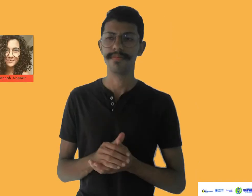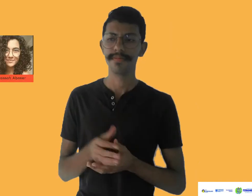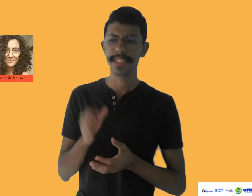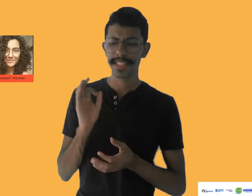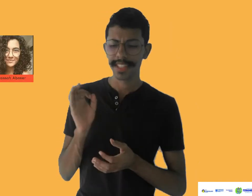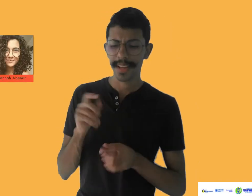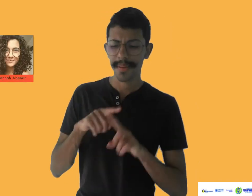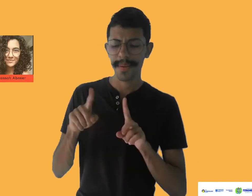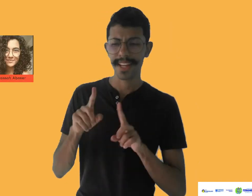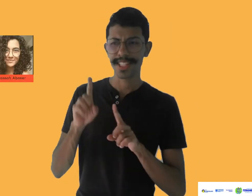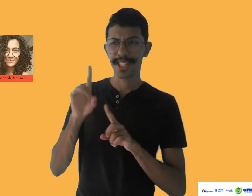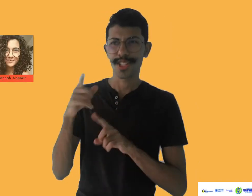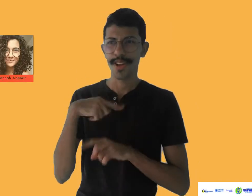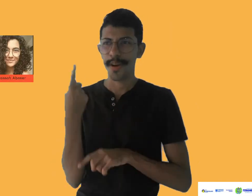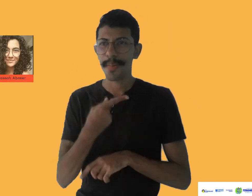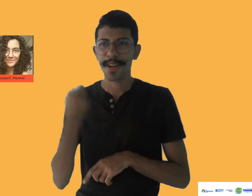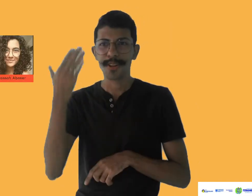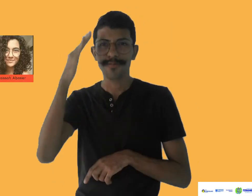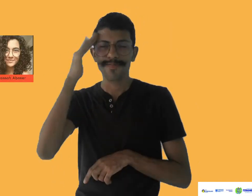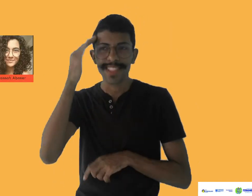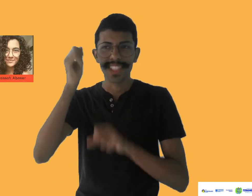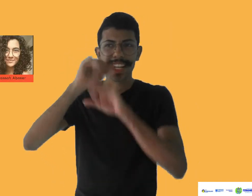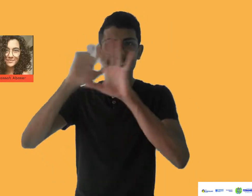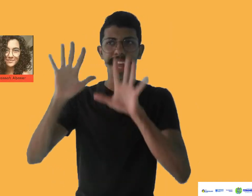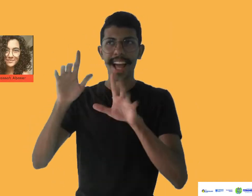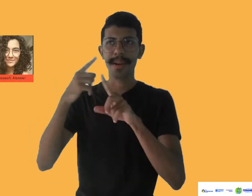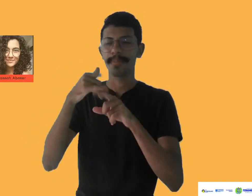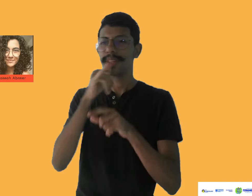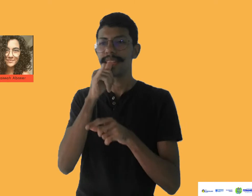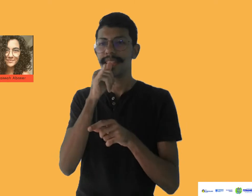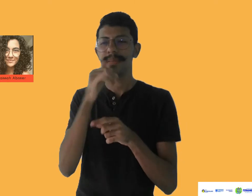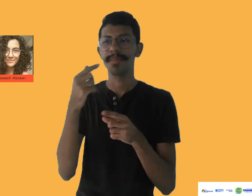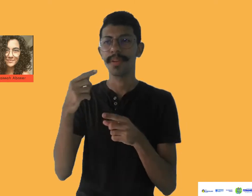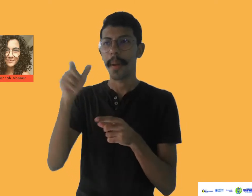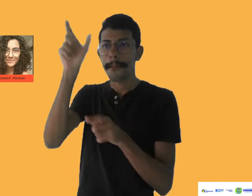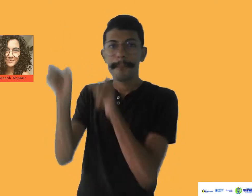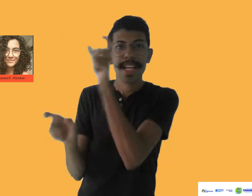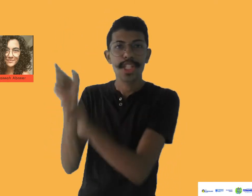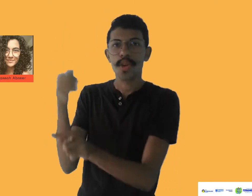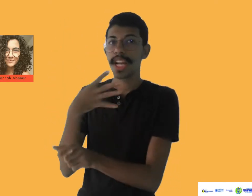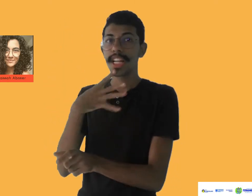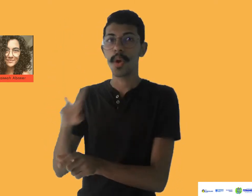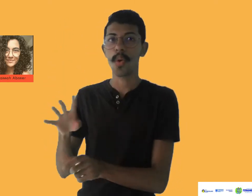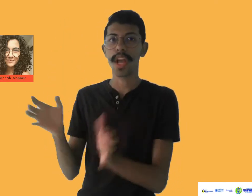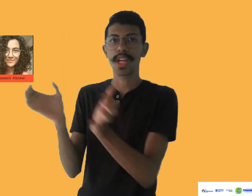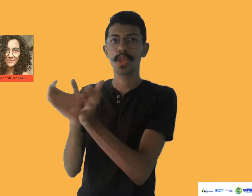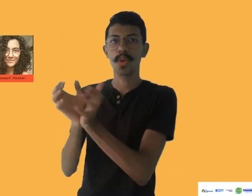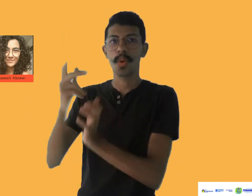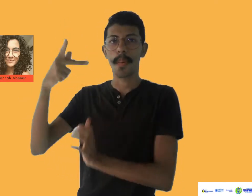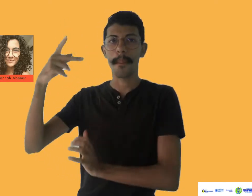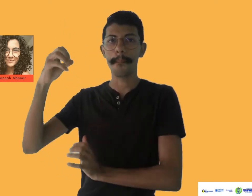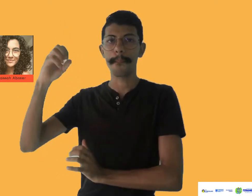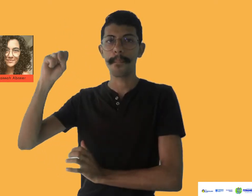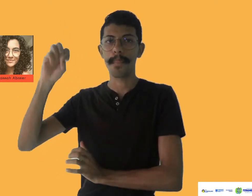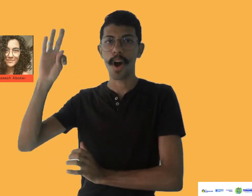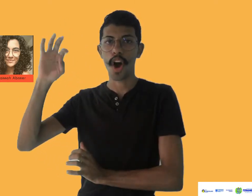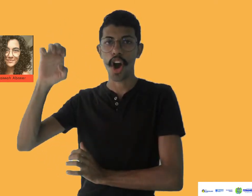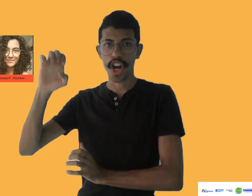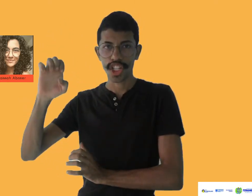E só pra gente ter assim, né? Quem não conhece o Foch, né? Como é que surge assim Ah, essas maravilha. coisas,